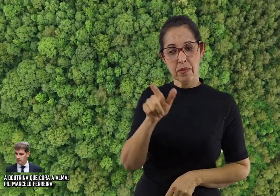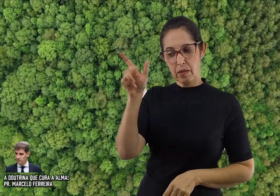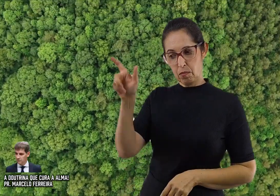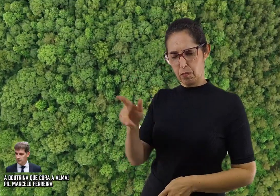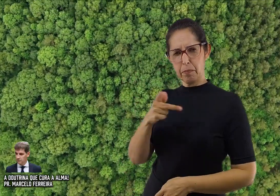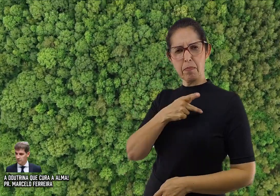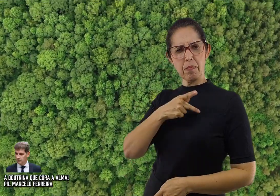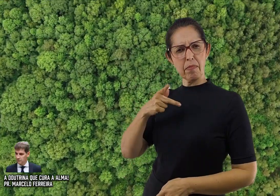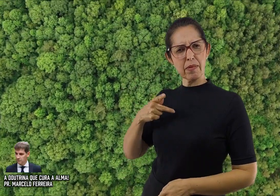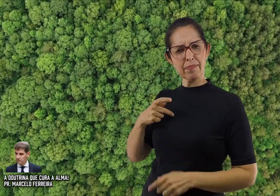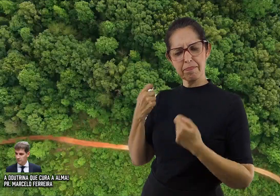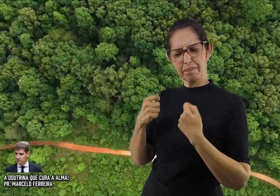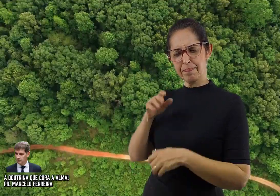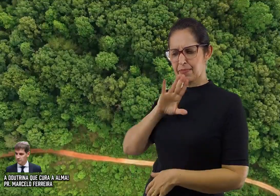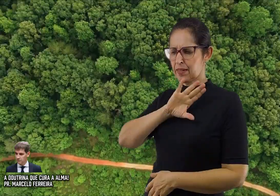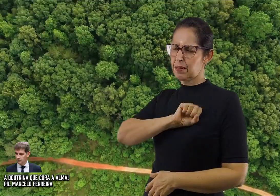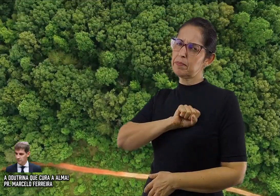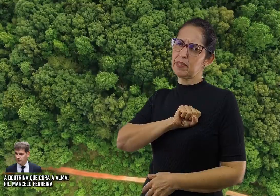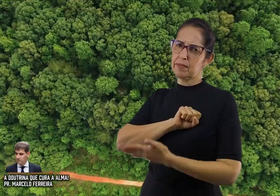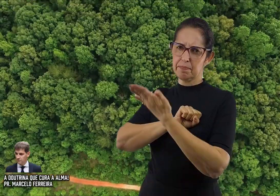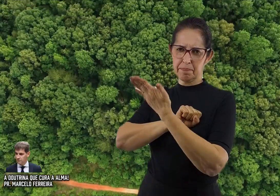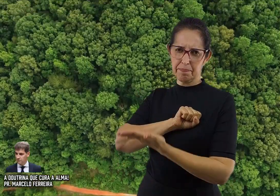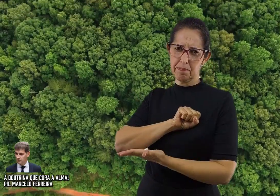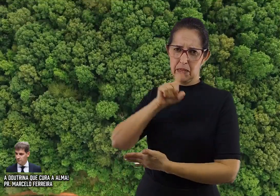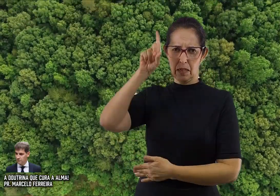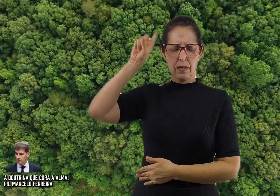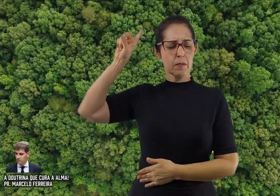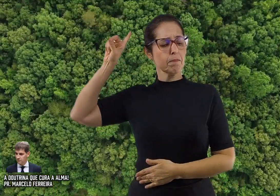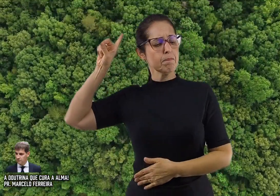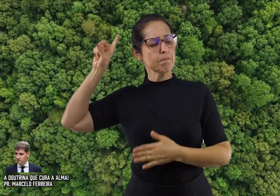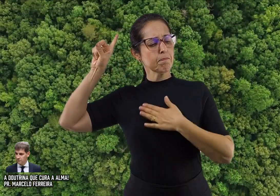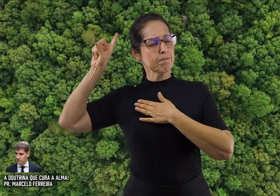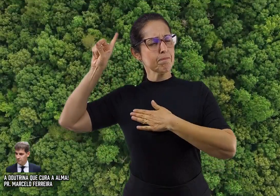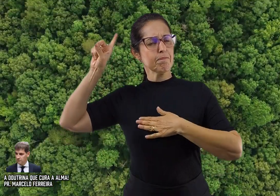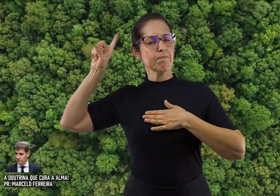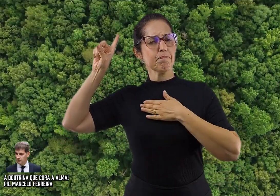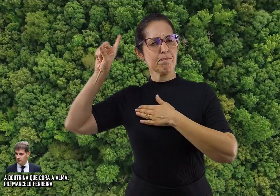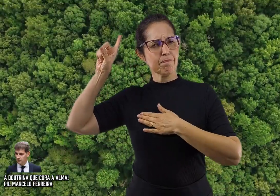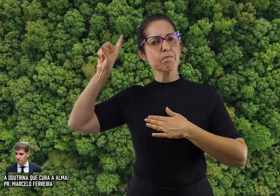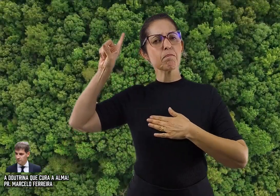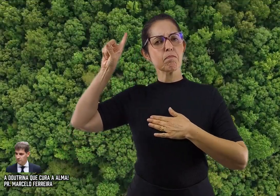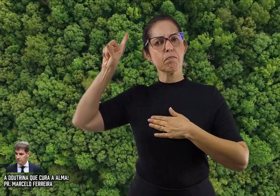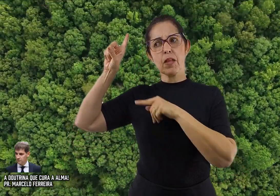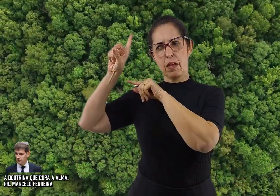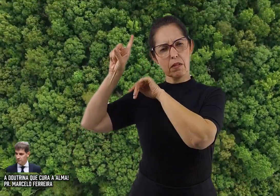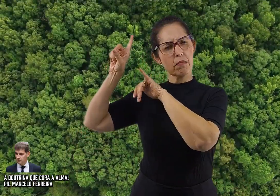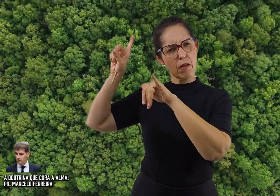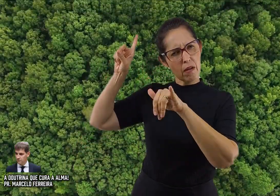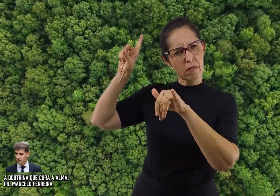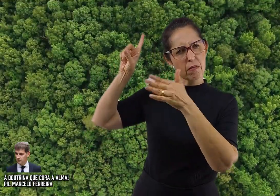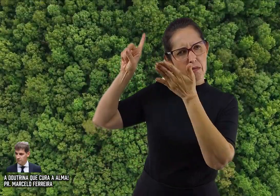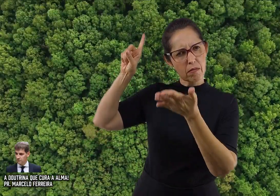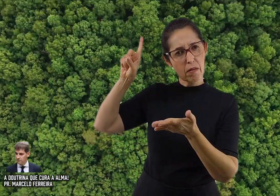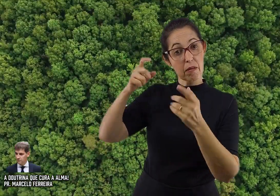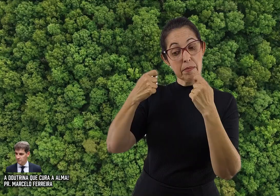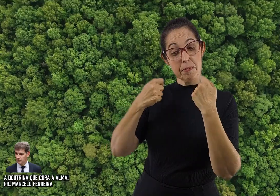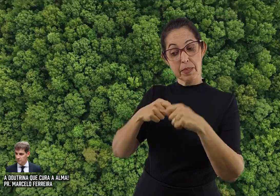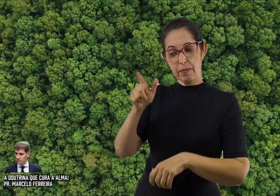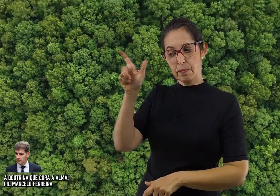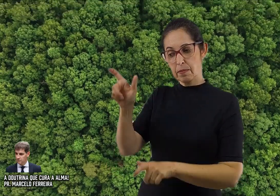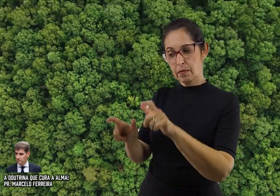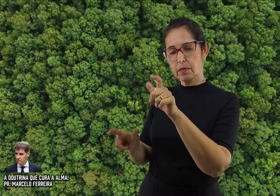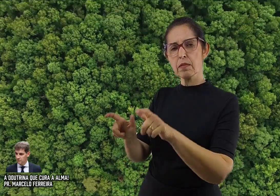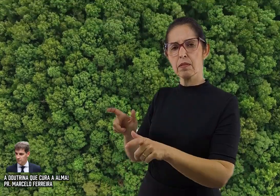pastores, porque isso agrada ao Senhor. E essa palavra é do Senhor. Amem